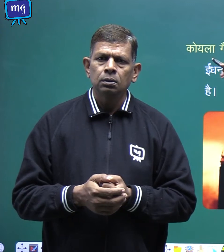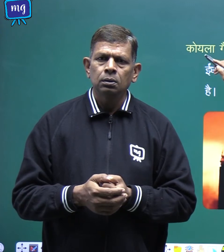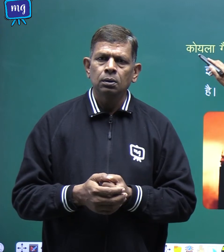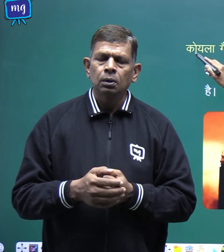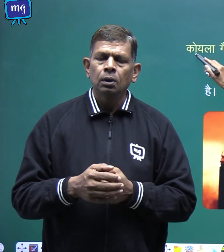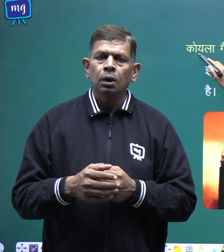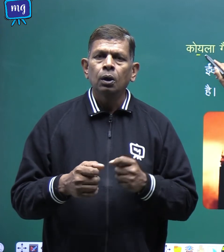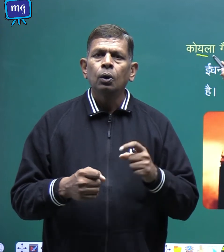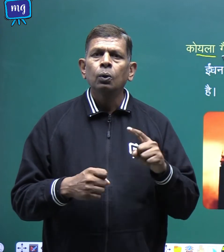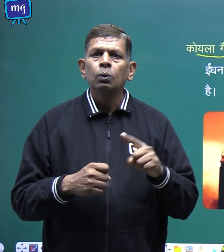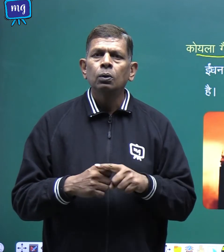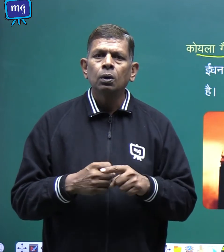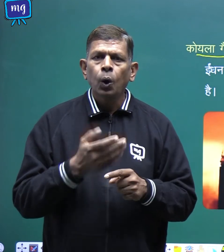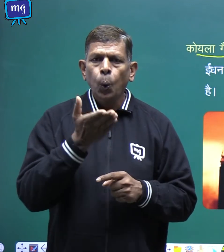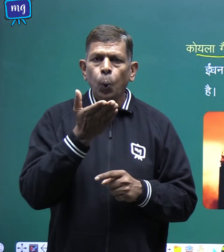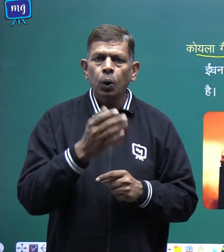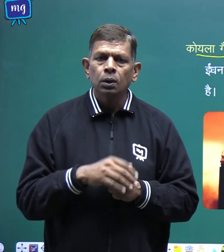कोयला गैस